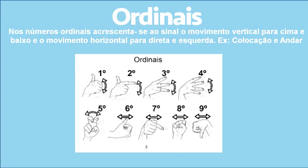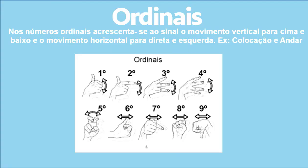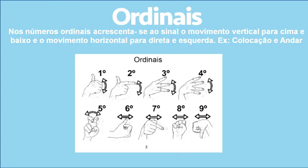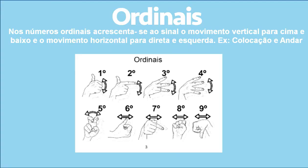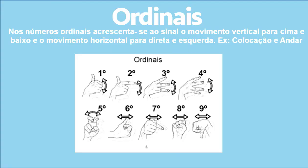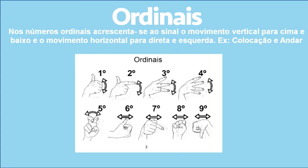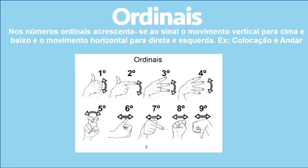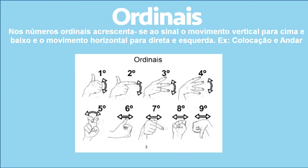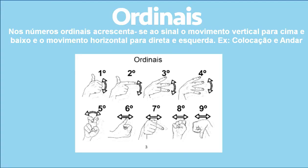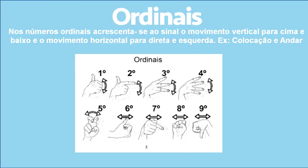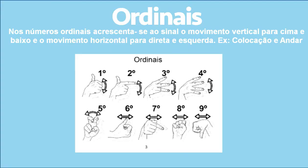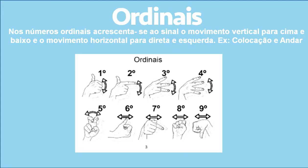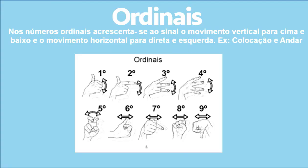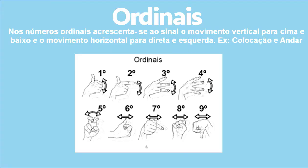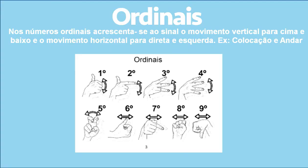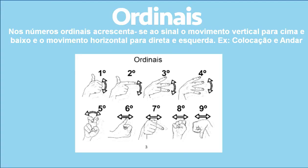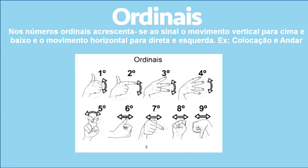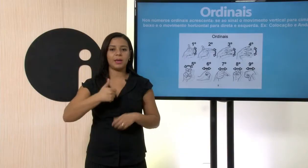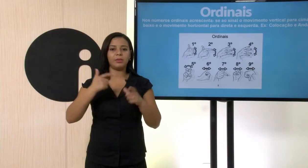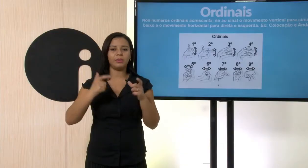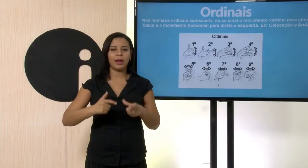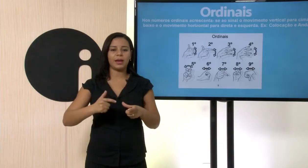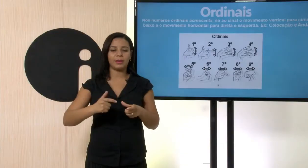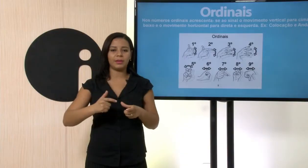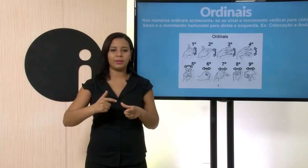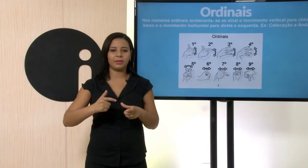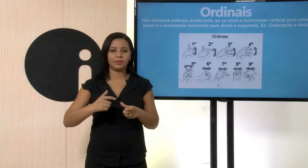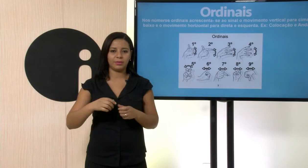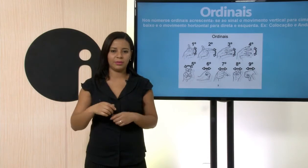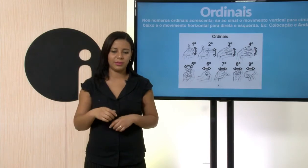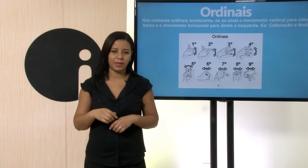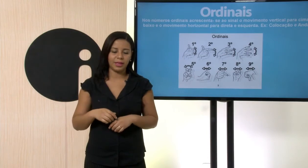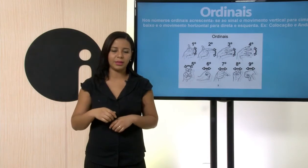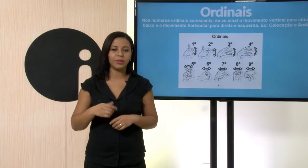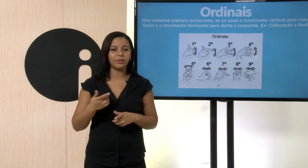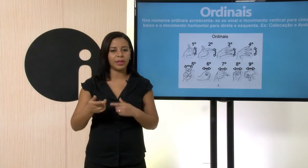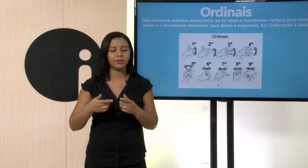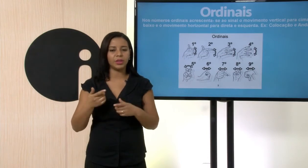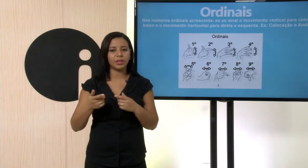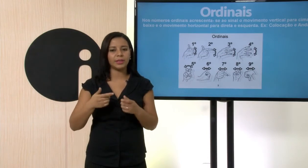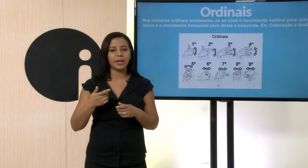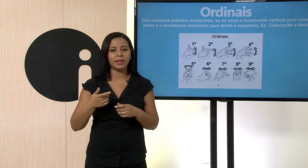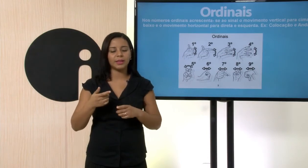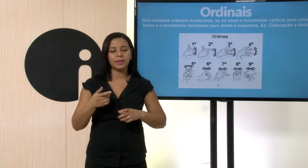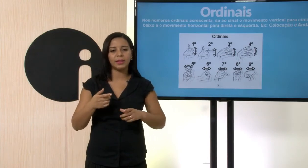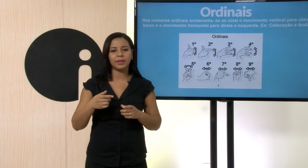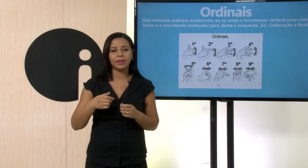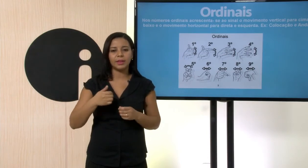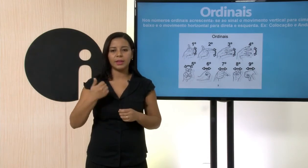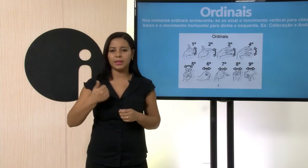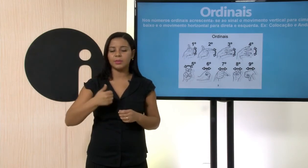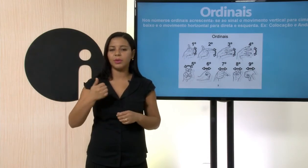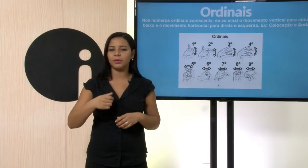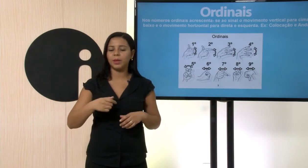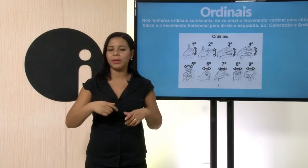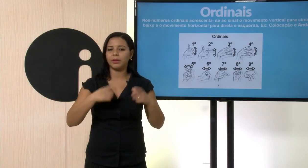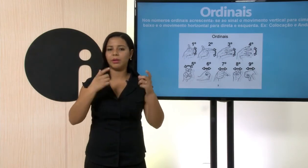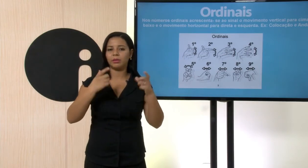em primeiro lugar. Então, ó, primeiro lugar. Ok? Então, vai utilizar esse movimento, ó,